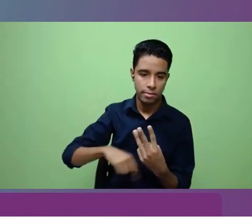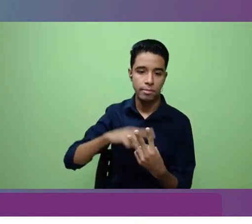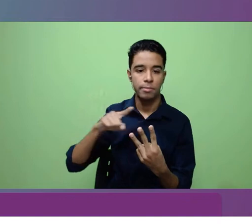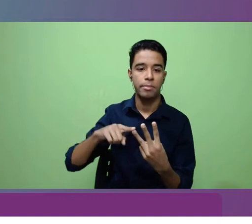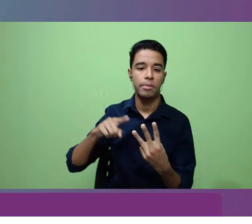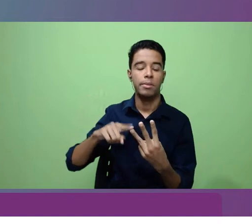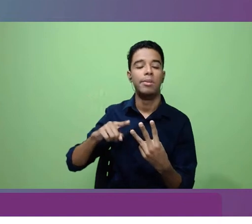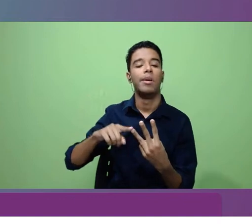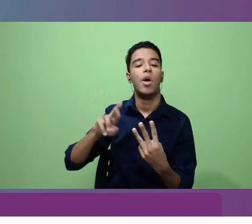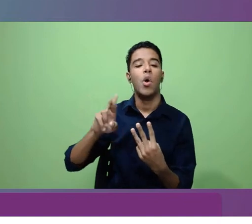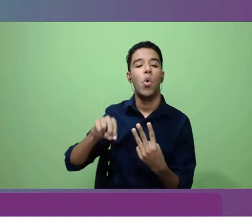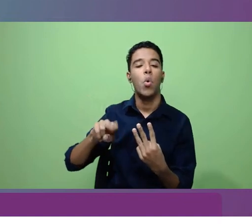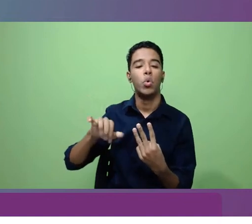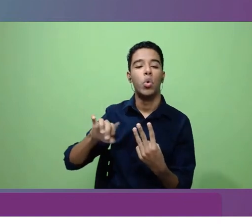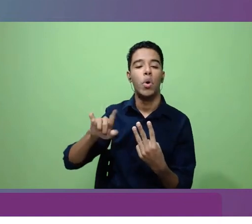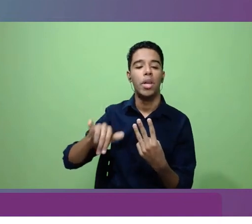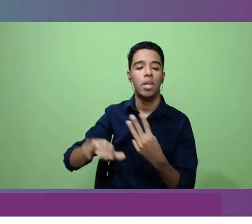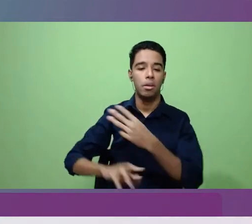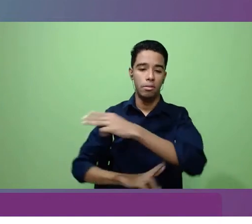Rondônia.